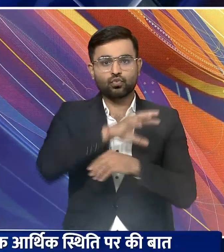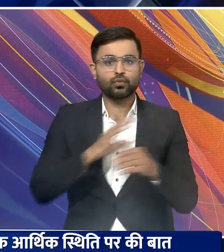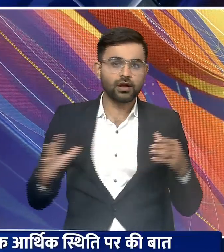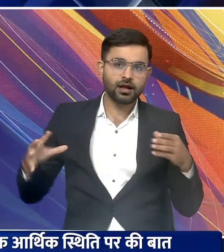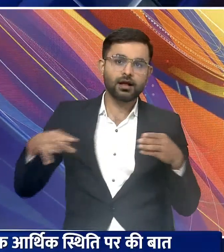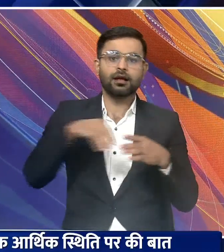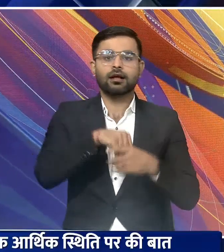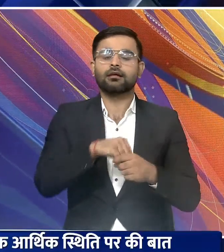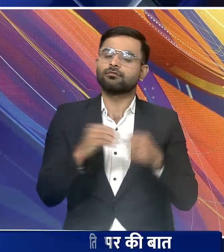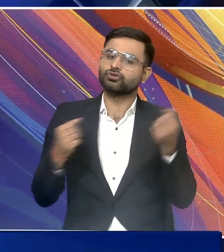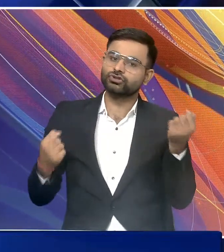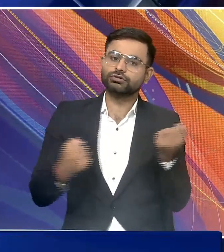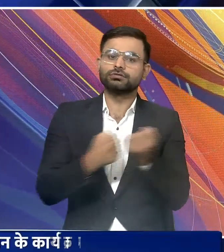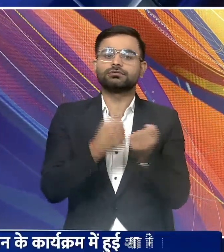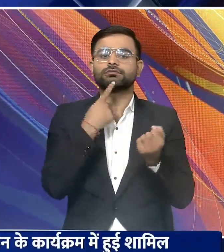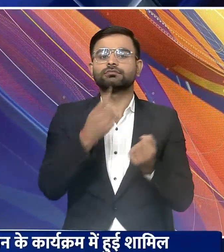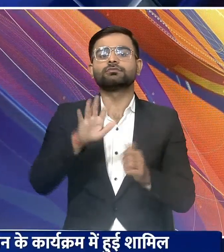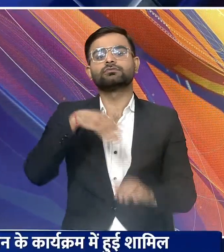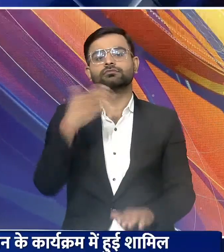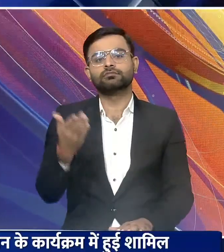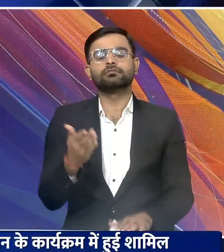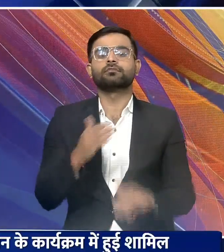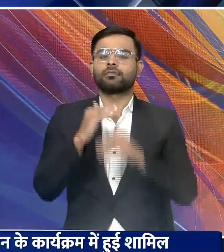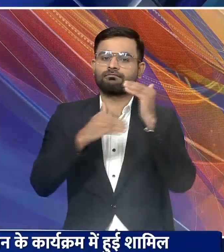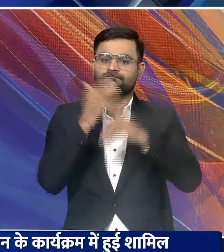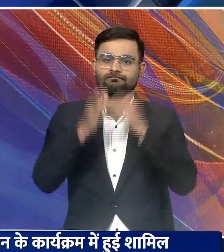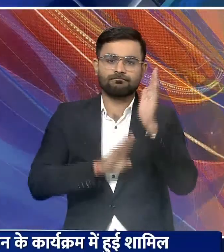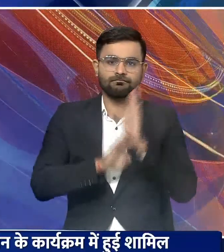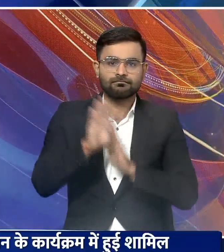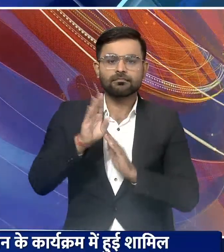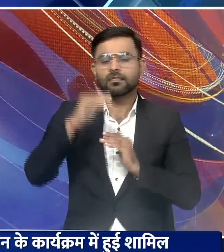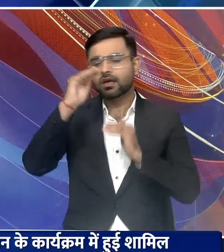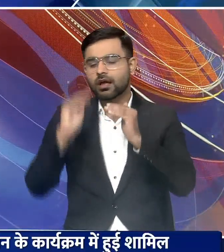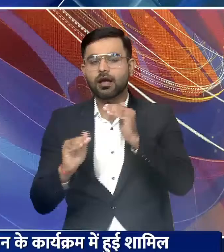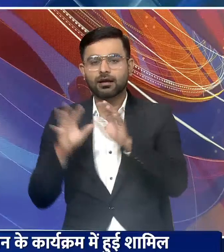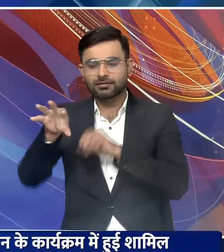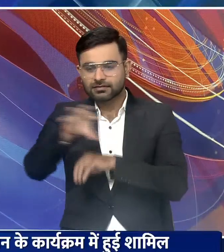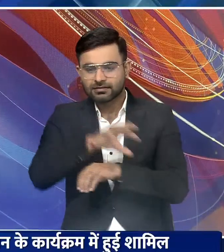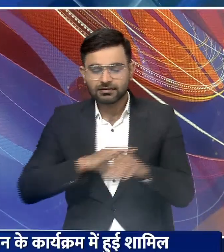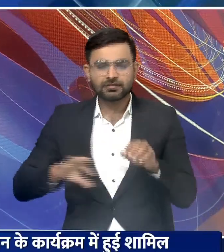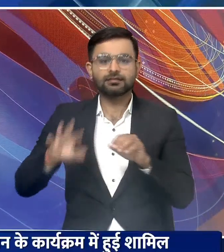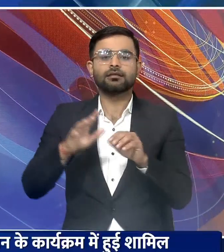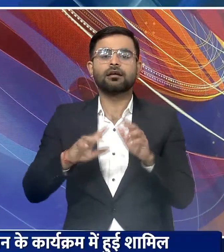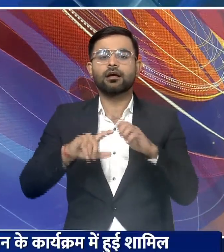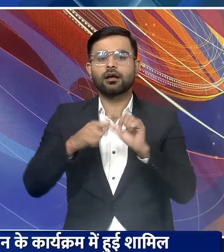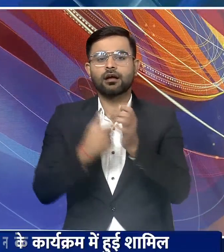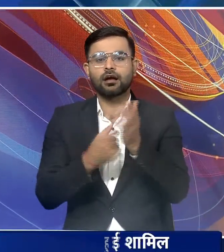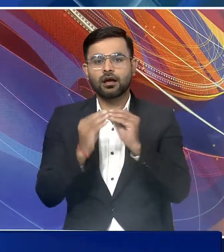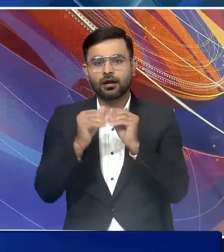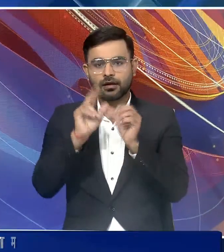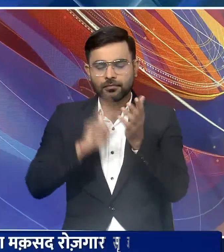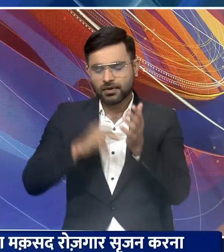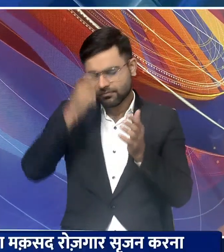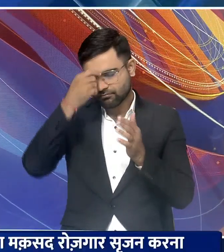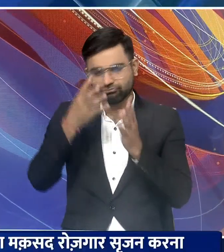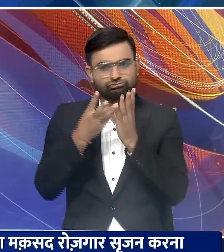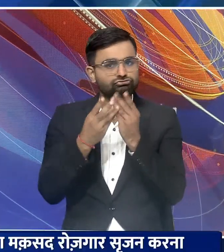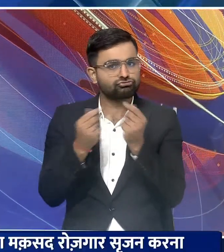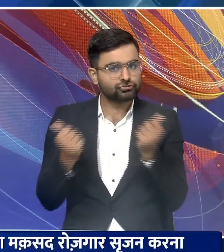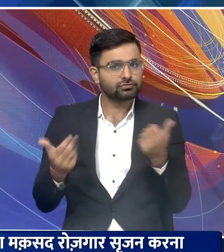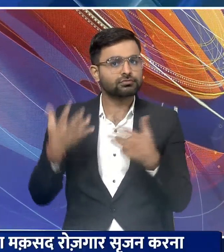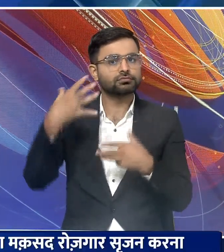में योगदान करने के साथ साथ विकासशील और कम विकसित देशों को कार्बन उत्सर्जन की समस्या के समाधान